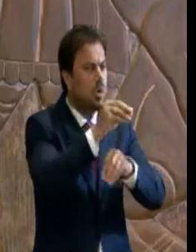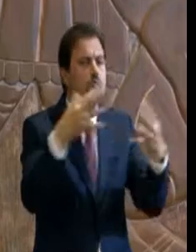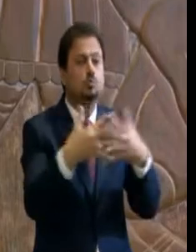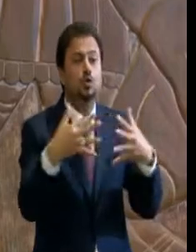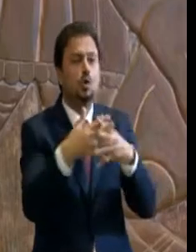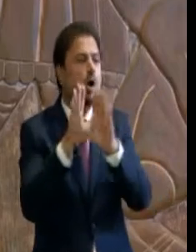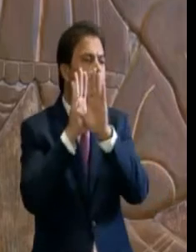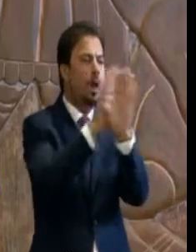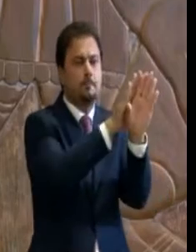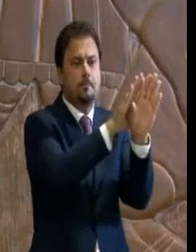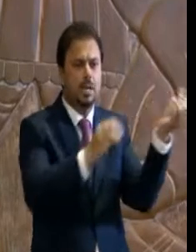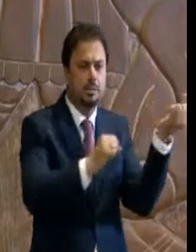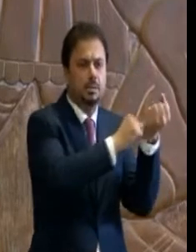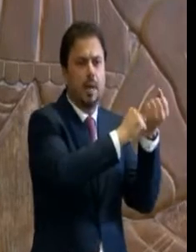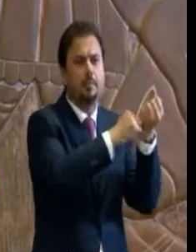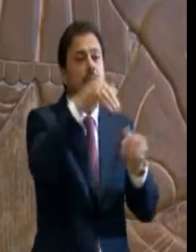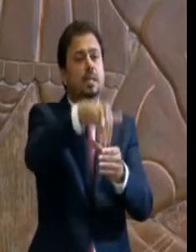نتابع.